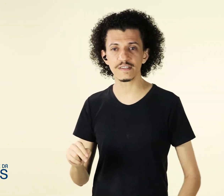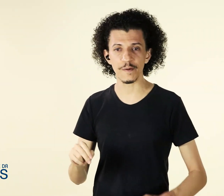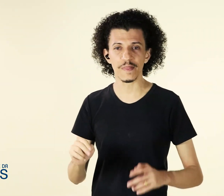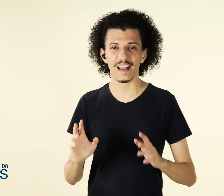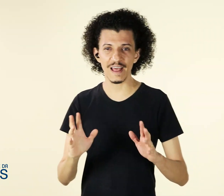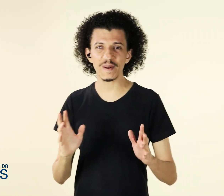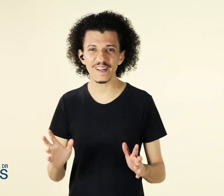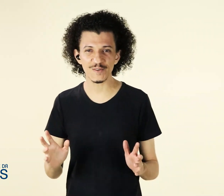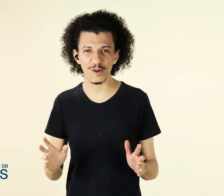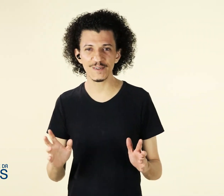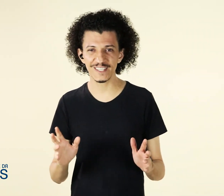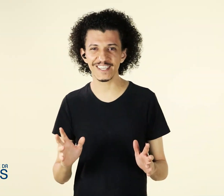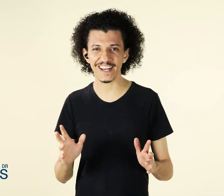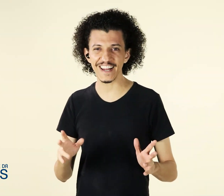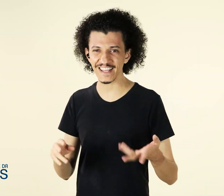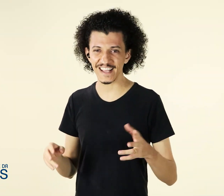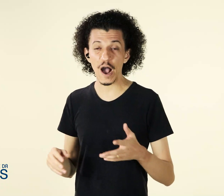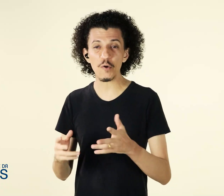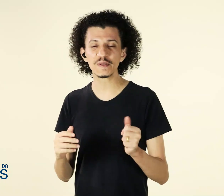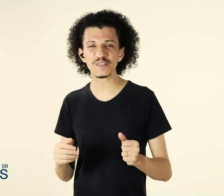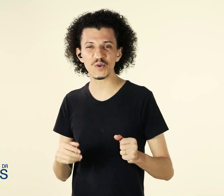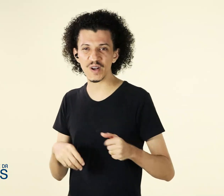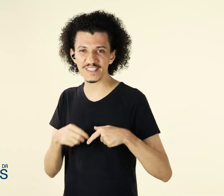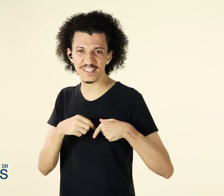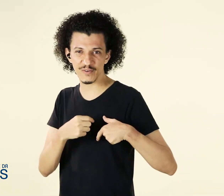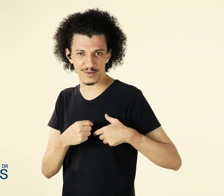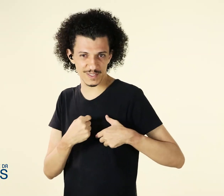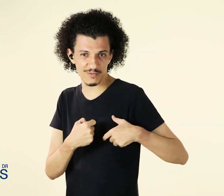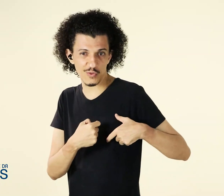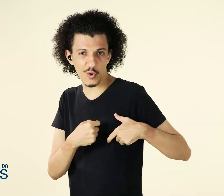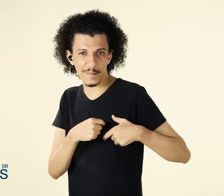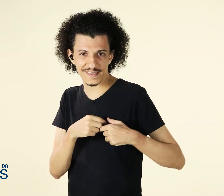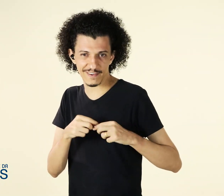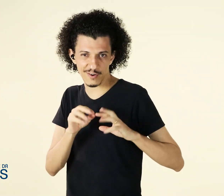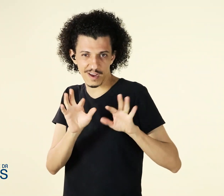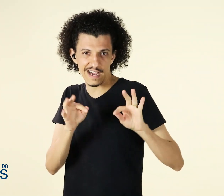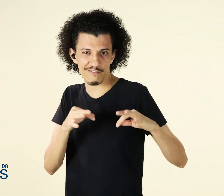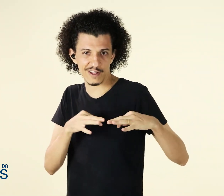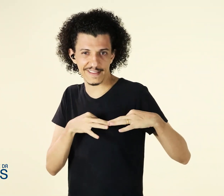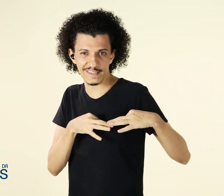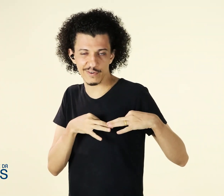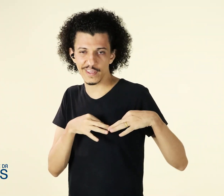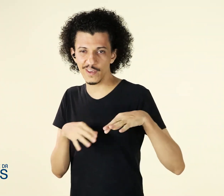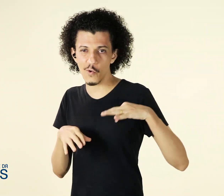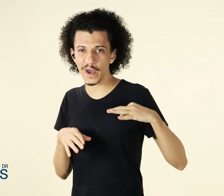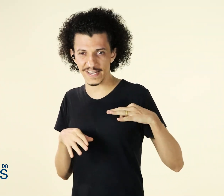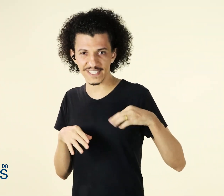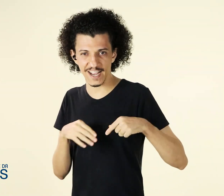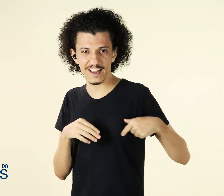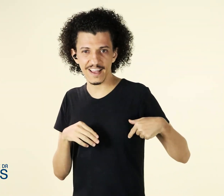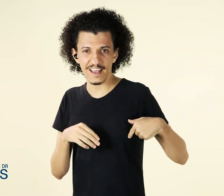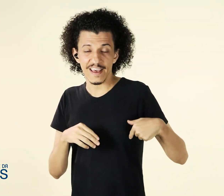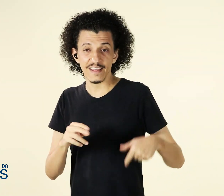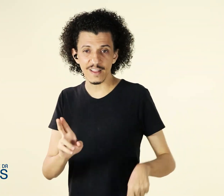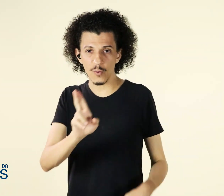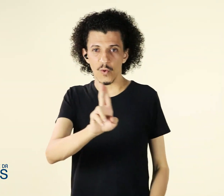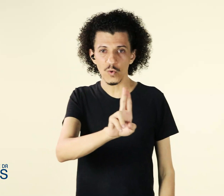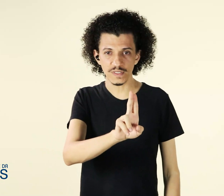assim. Lembra na escola, quando a gente era criança? Algumas escolas tinham, inclusive, o nome que você colocava um adesivo aqui ou um crachá. Então, o sinal